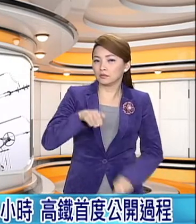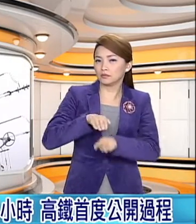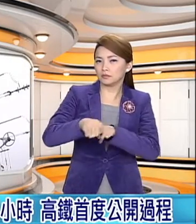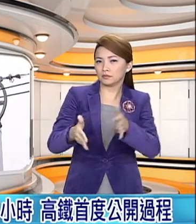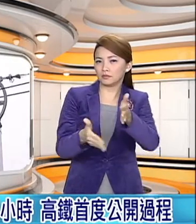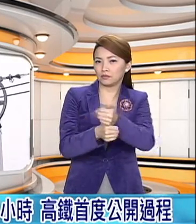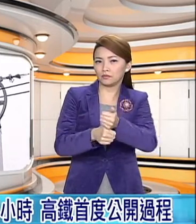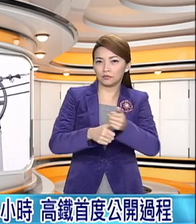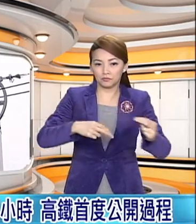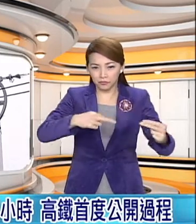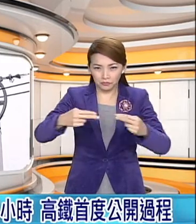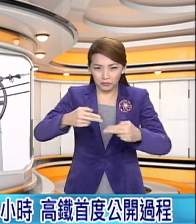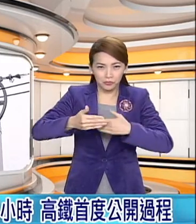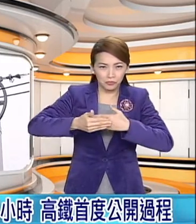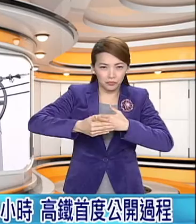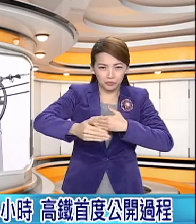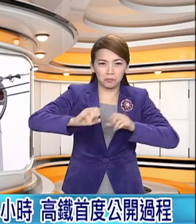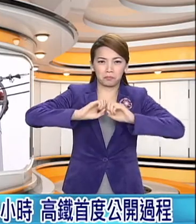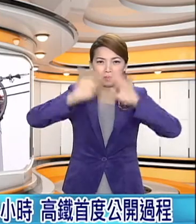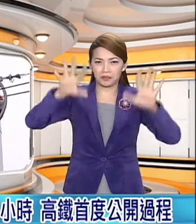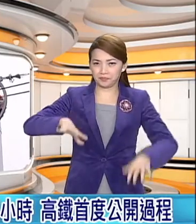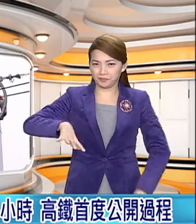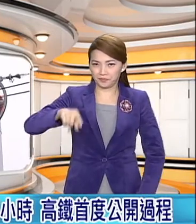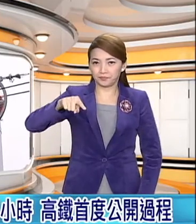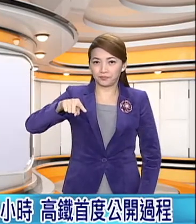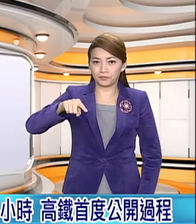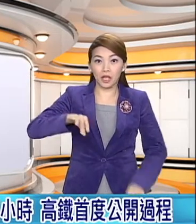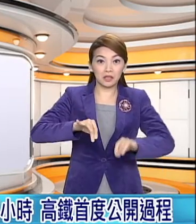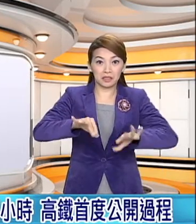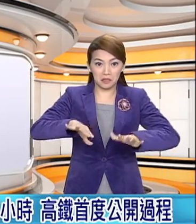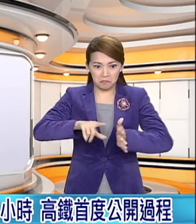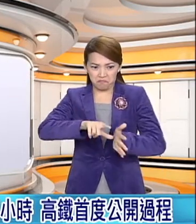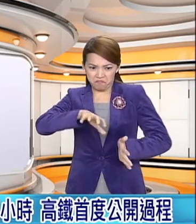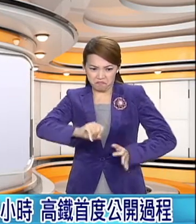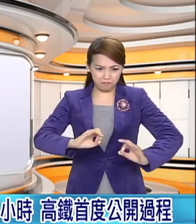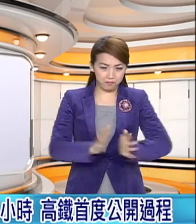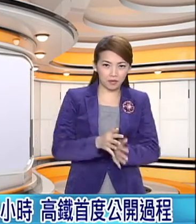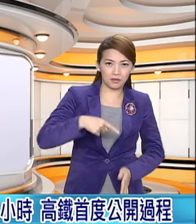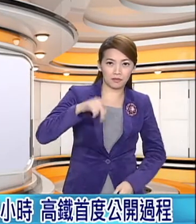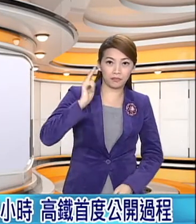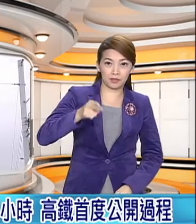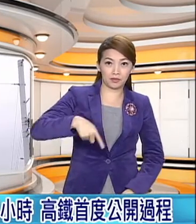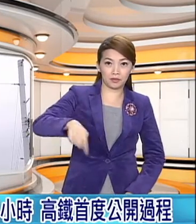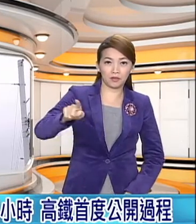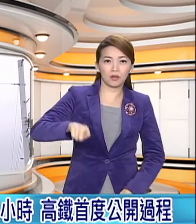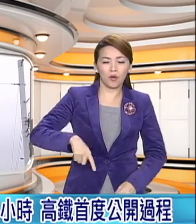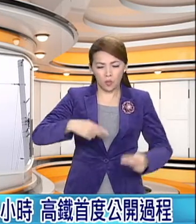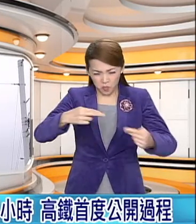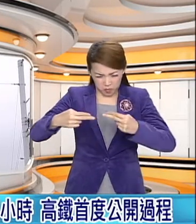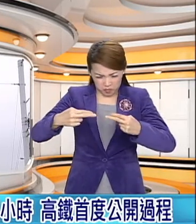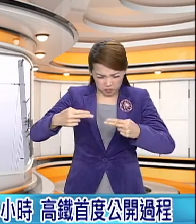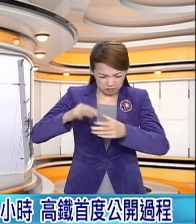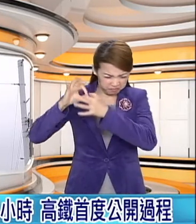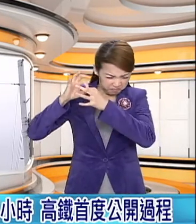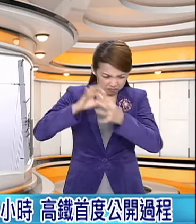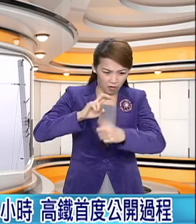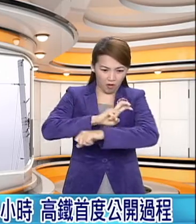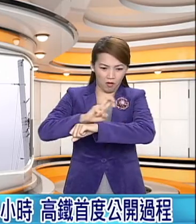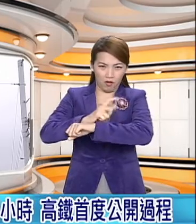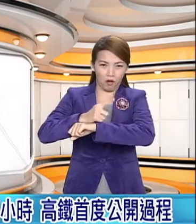时的整个维修过程。第一线维修人员，有人是连续工作了